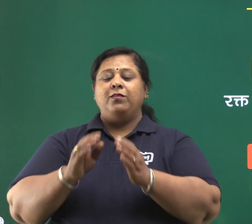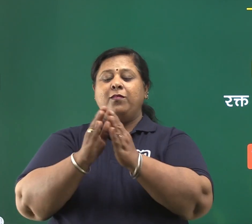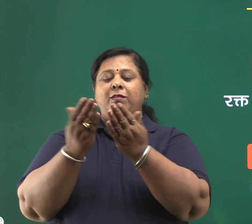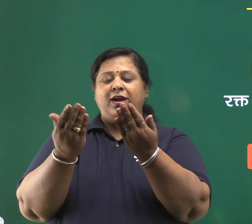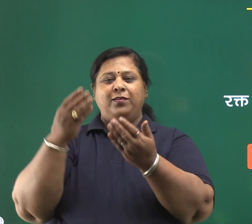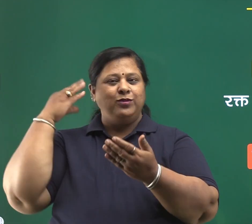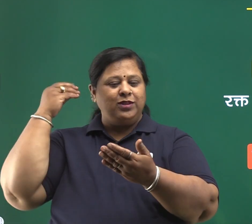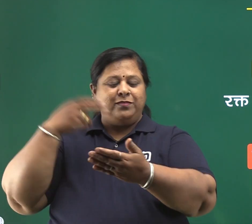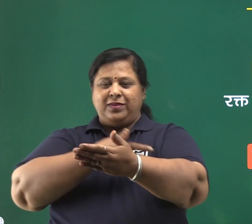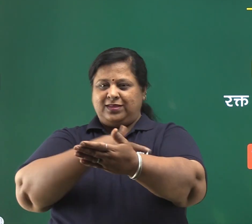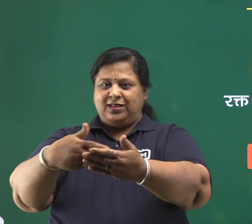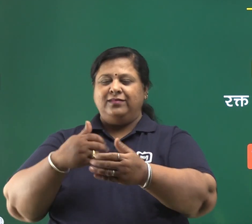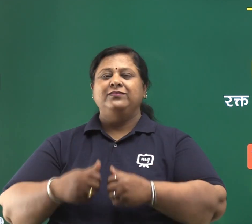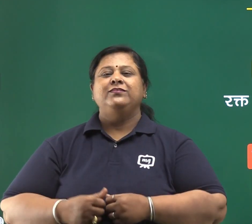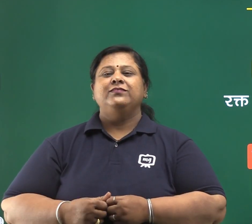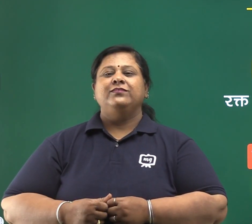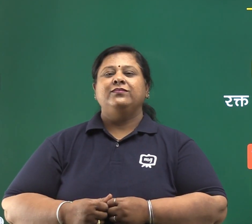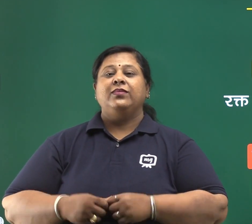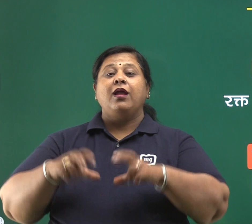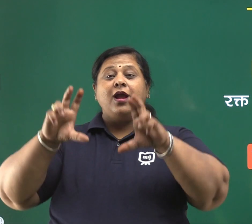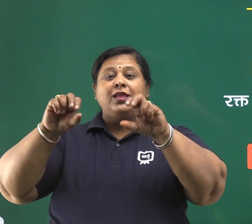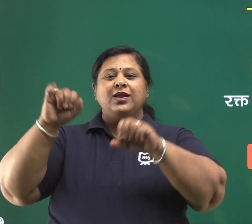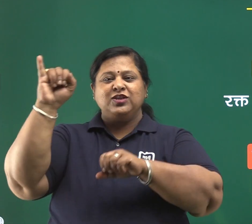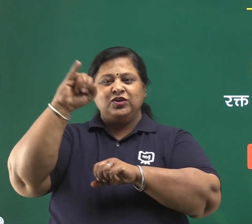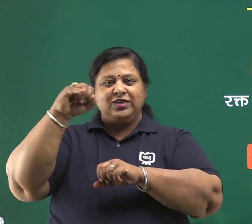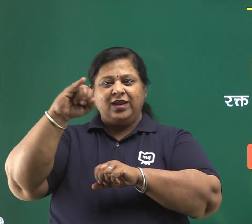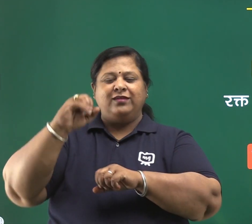पाठ्यपुस्तक वसंत के अध्याय 6